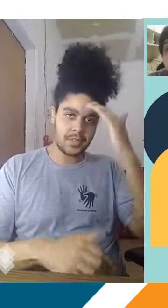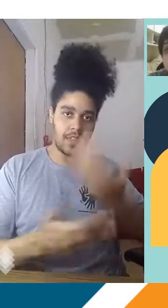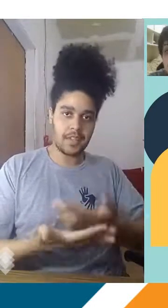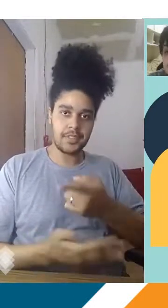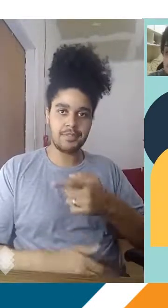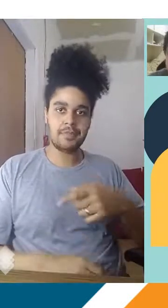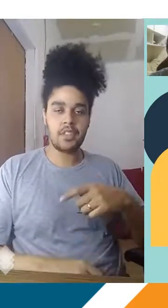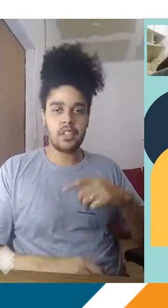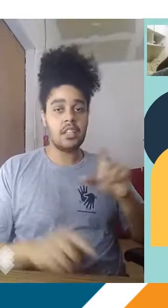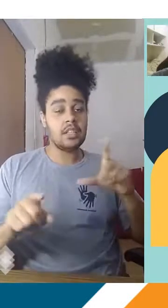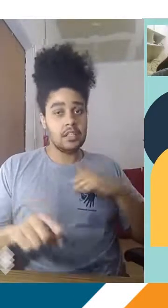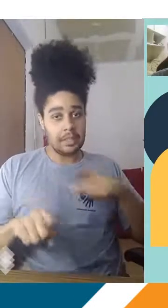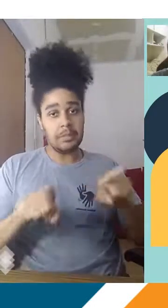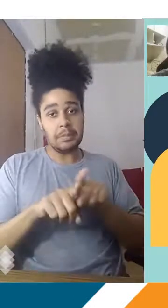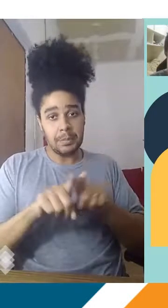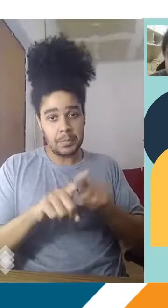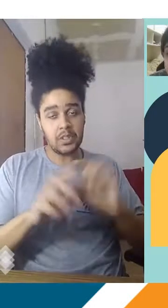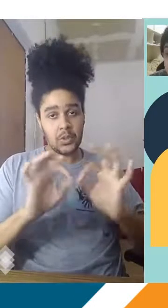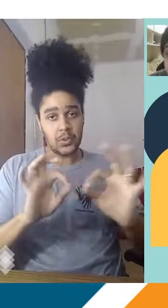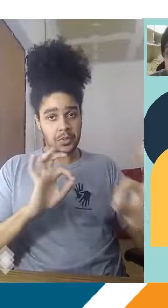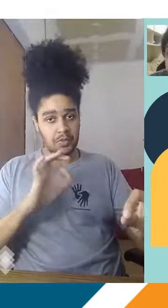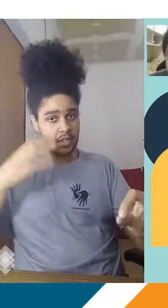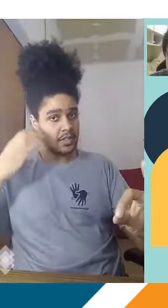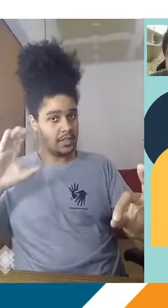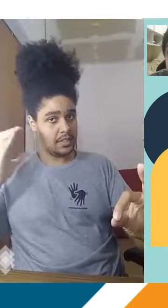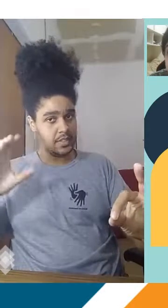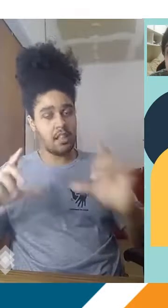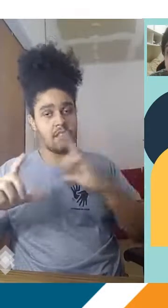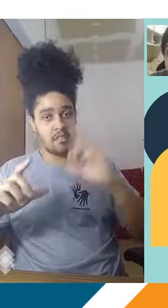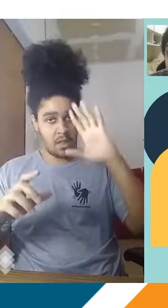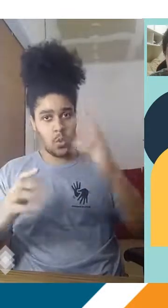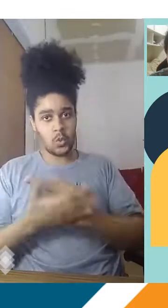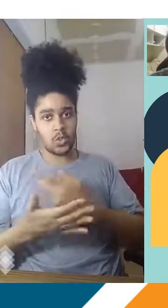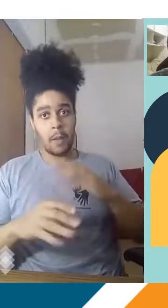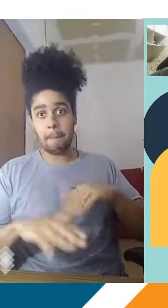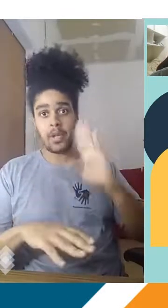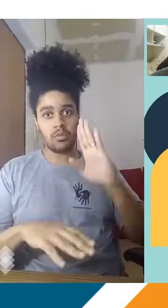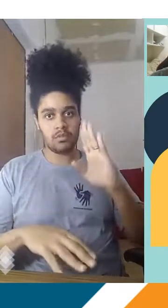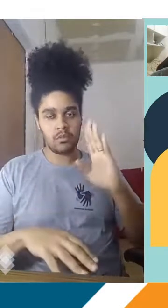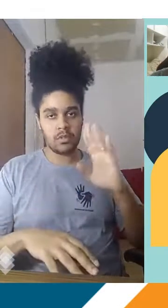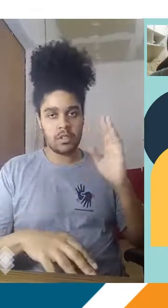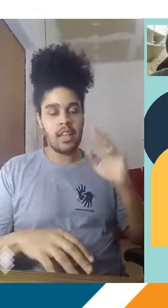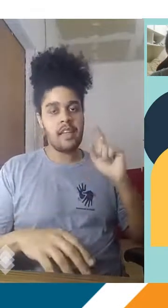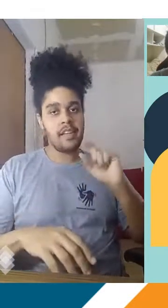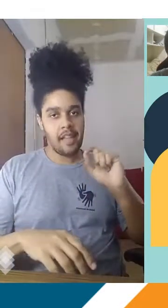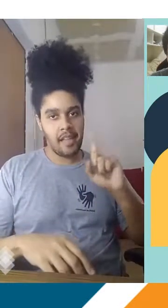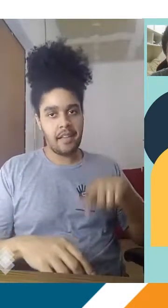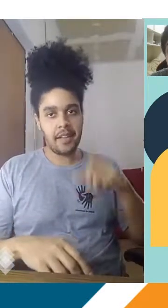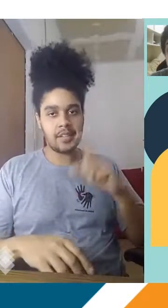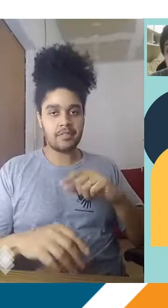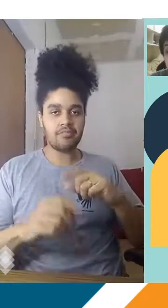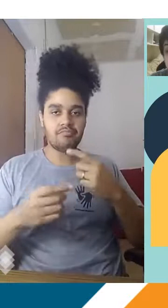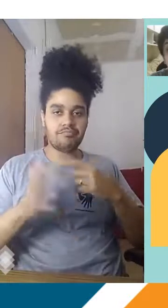comprovando aí a nossa tese. Então, além disso, deve-se levar em conta que o distanciamento do método científico produz consequências ainda maiores que a